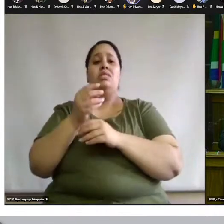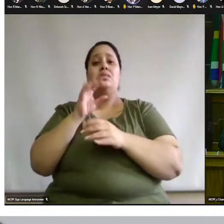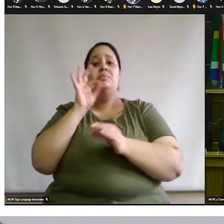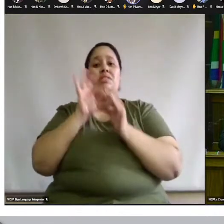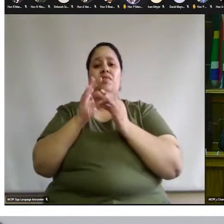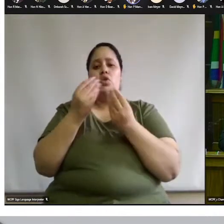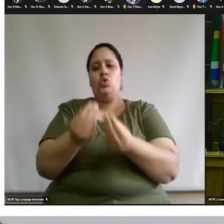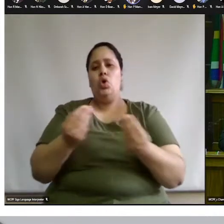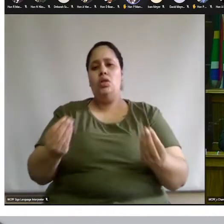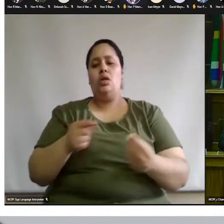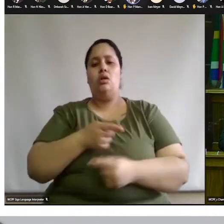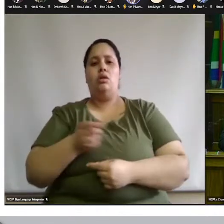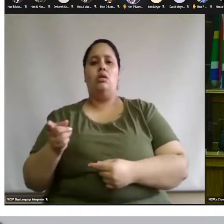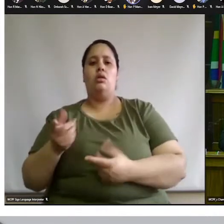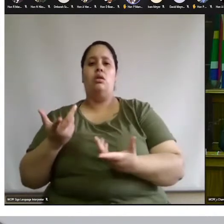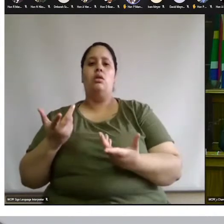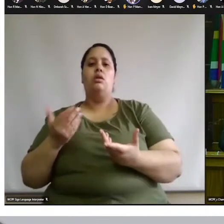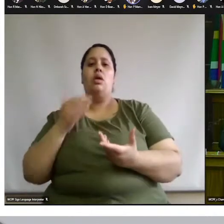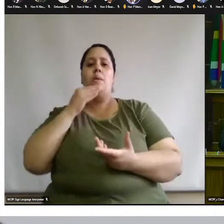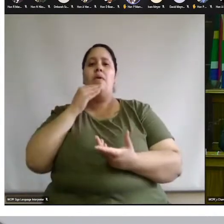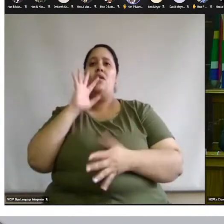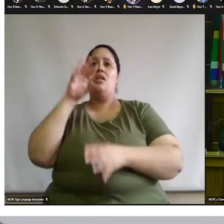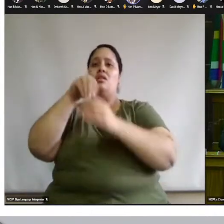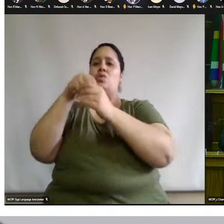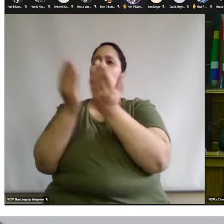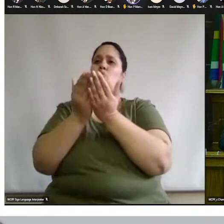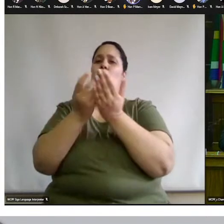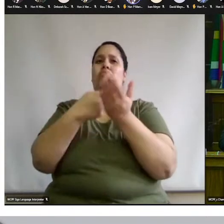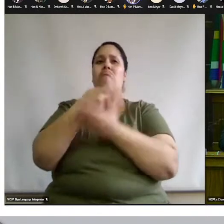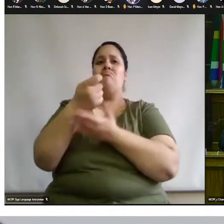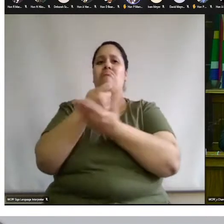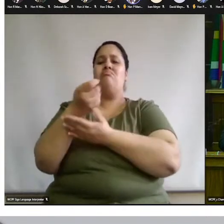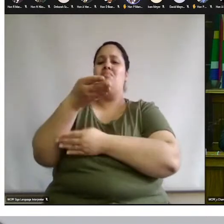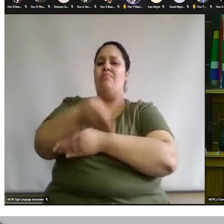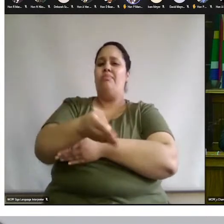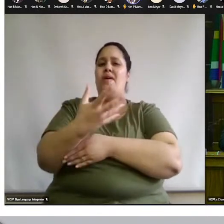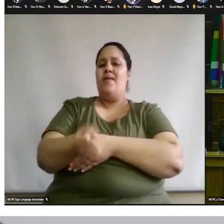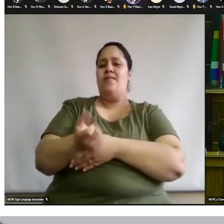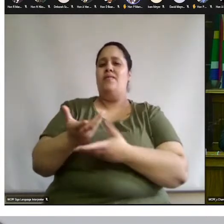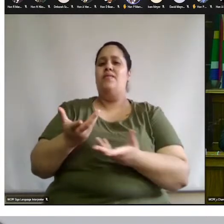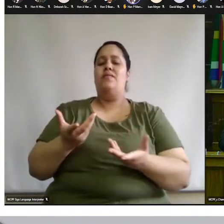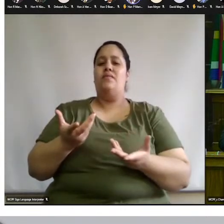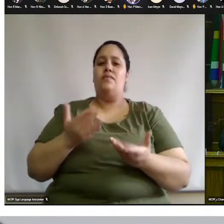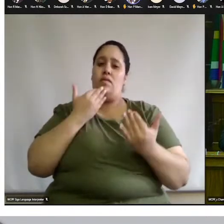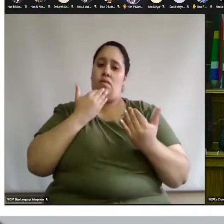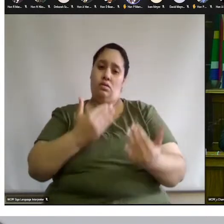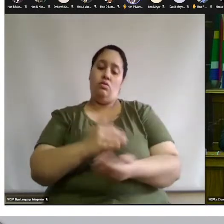toevat en drank op die skole se geleenthede verkoop kan word. Dankie.